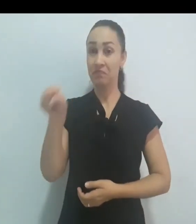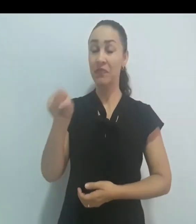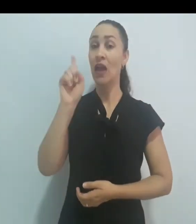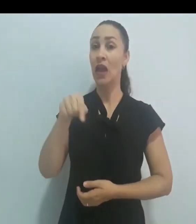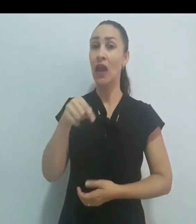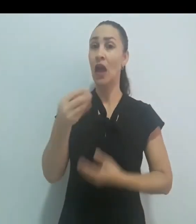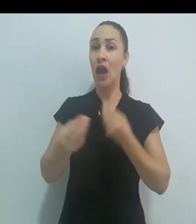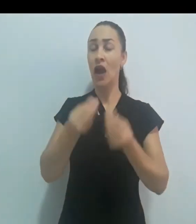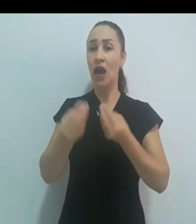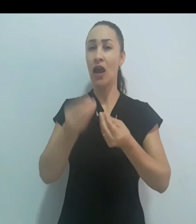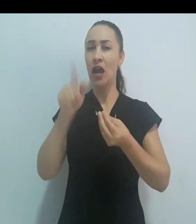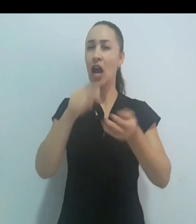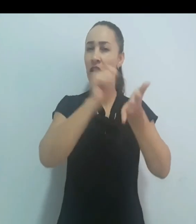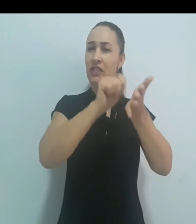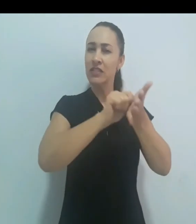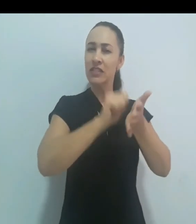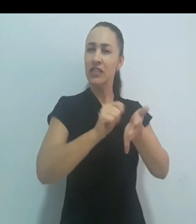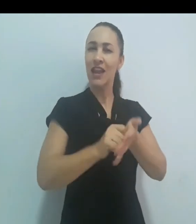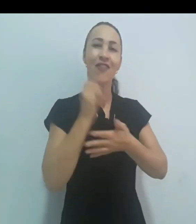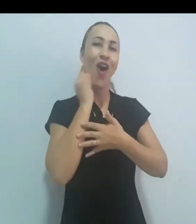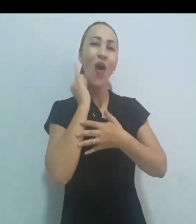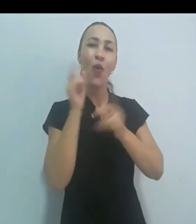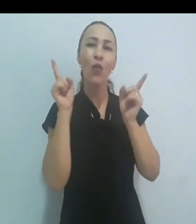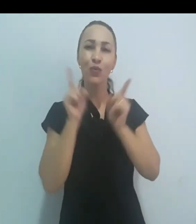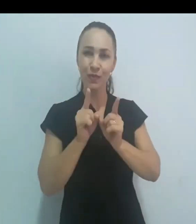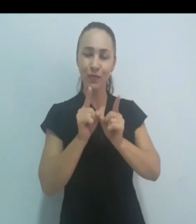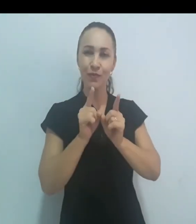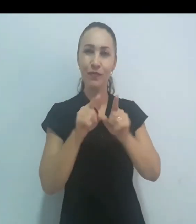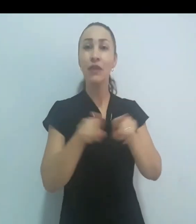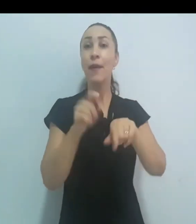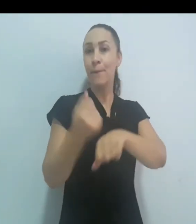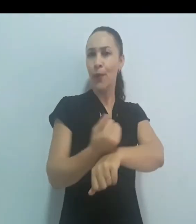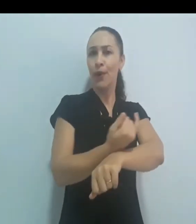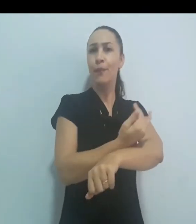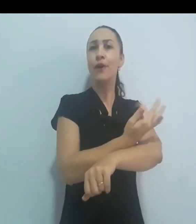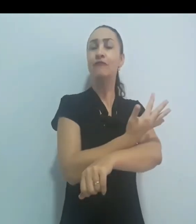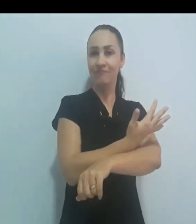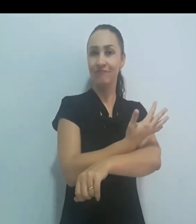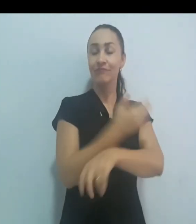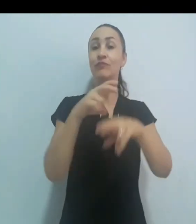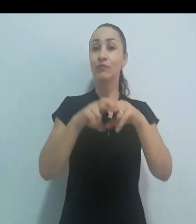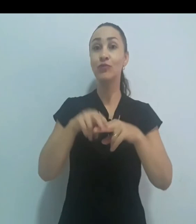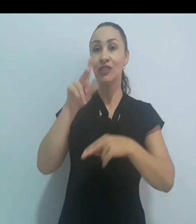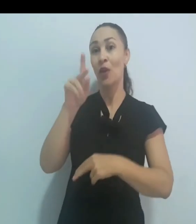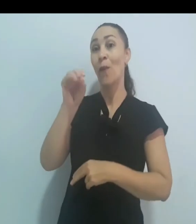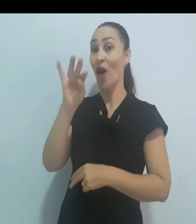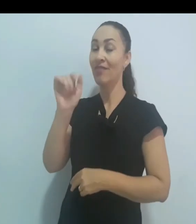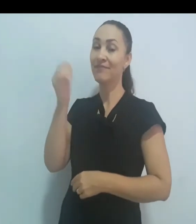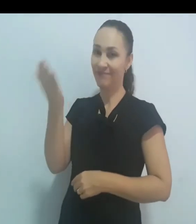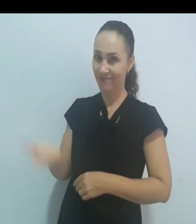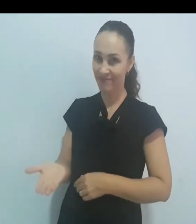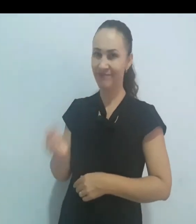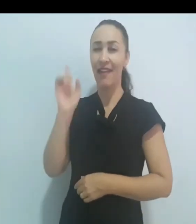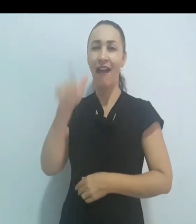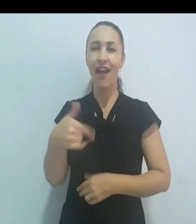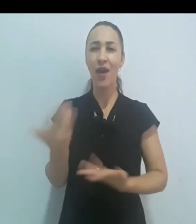L-Y. E ela ela escreve contos e poemas, né? E por isso que eu chamei